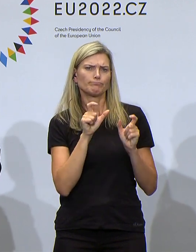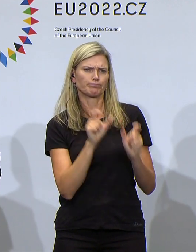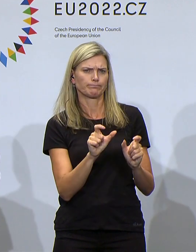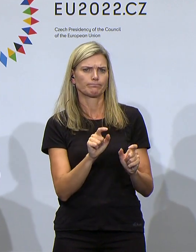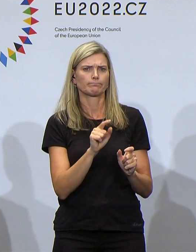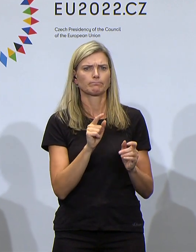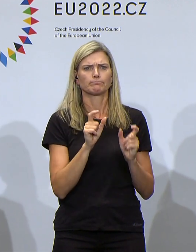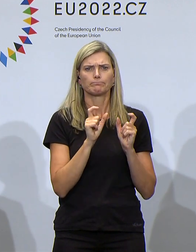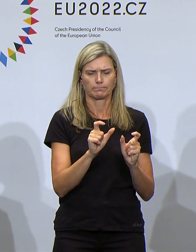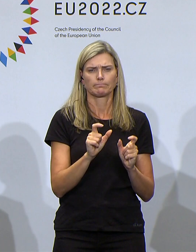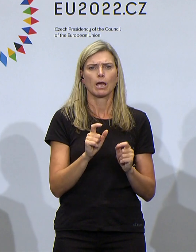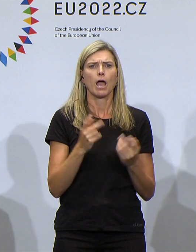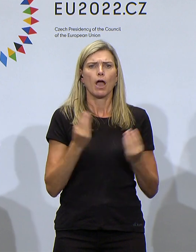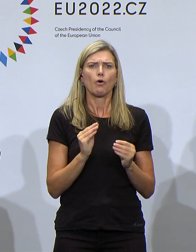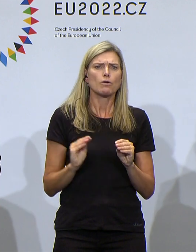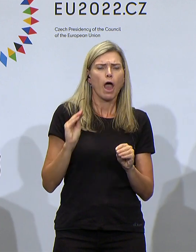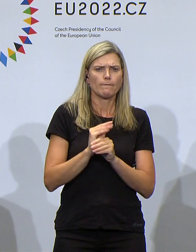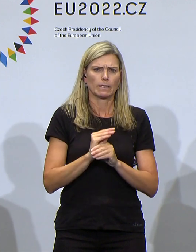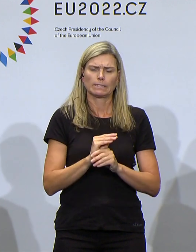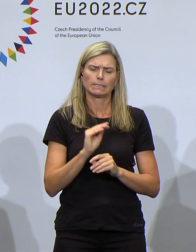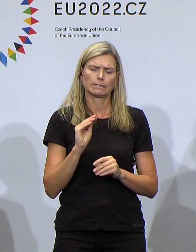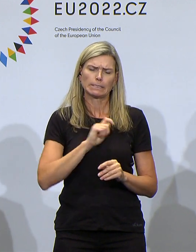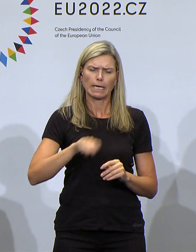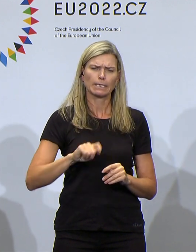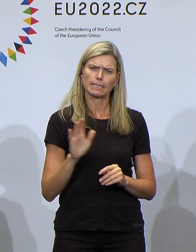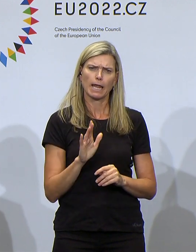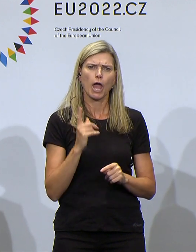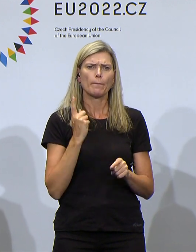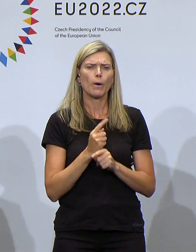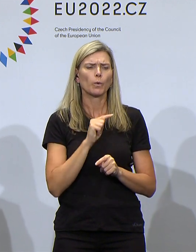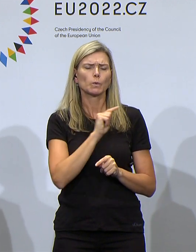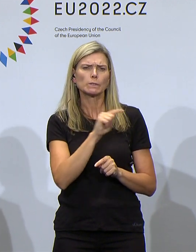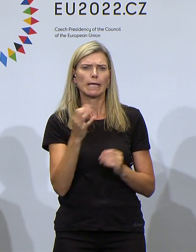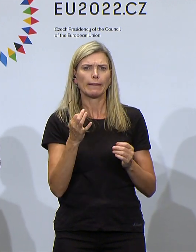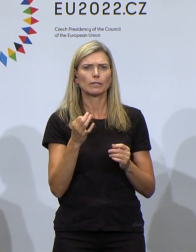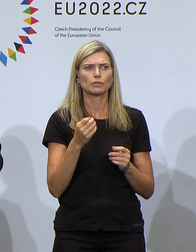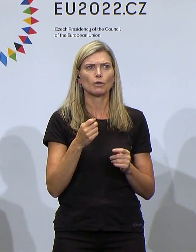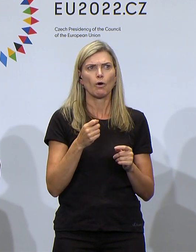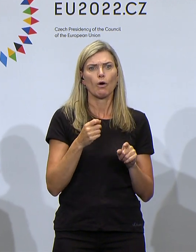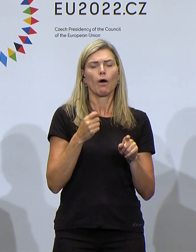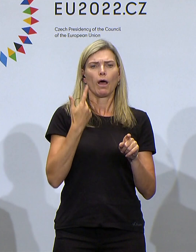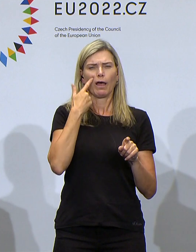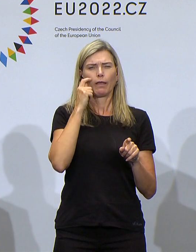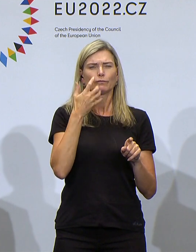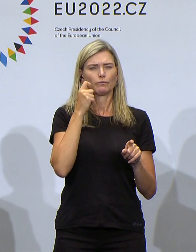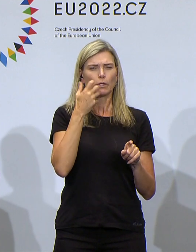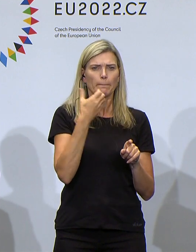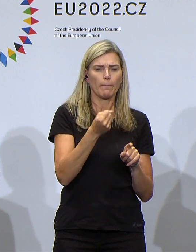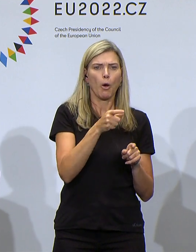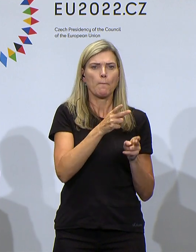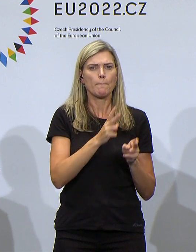bloquear algunas de las vías de escape que hemos identificado a través de la aplicación de estas sanciones